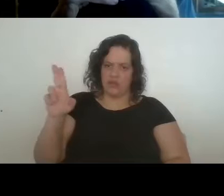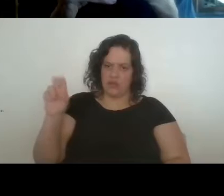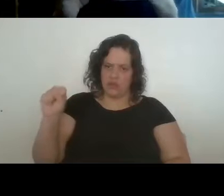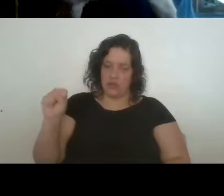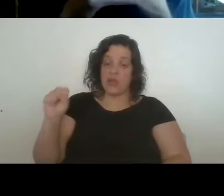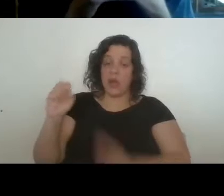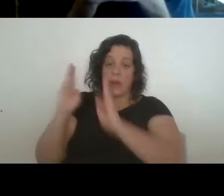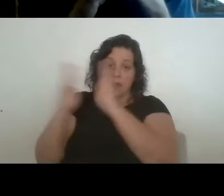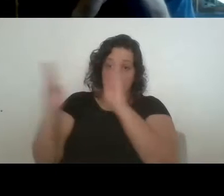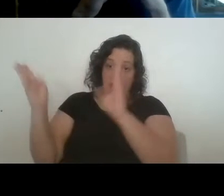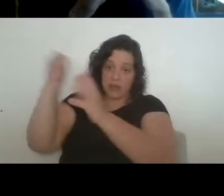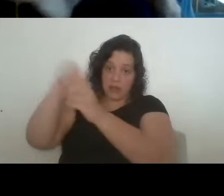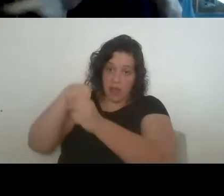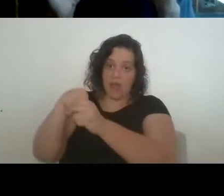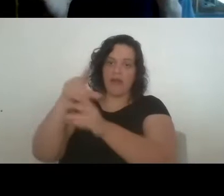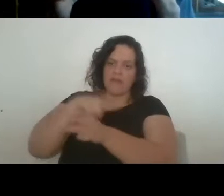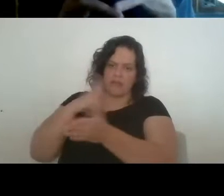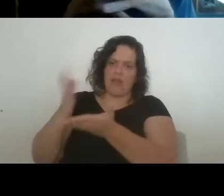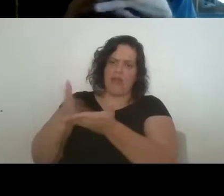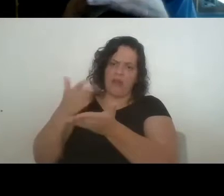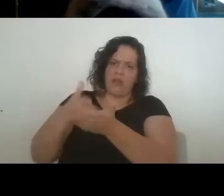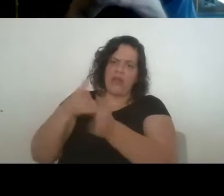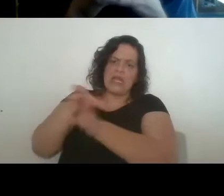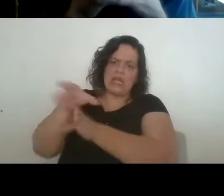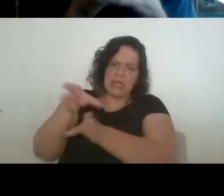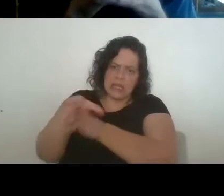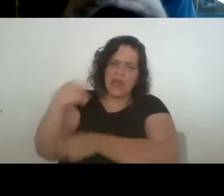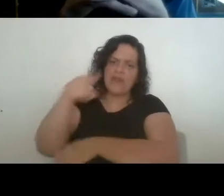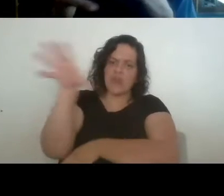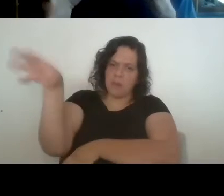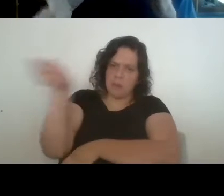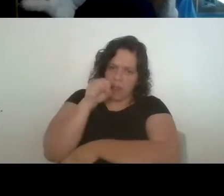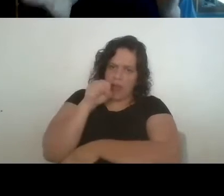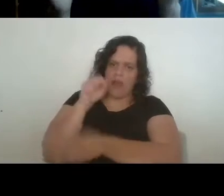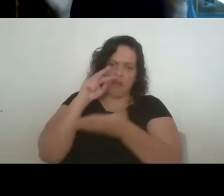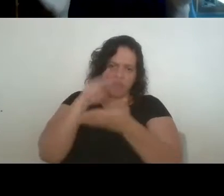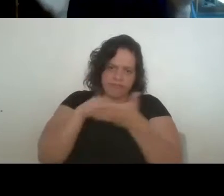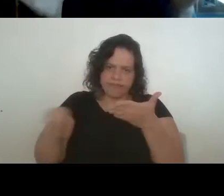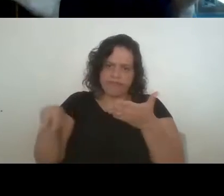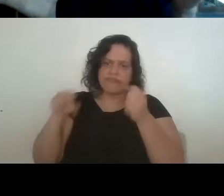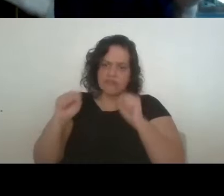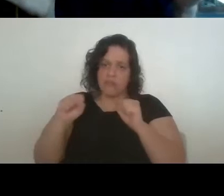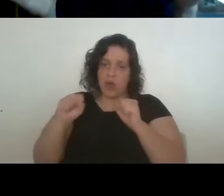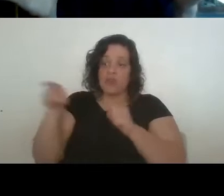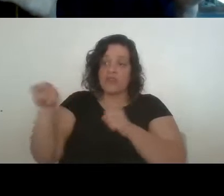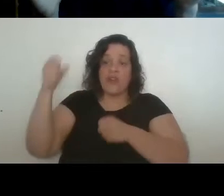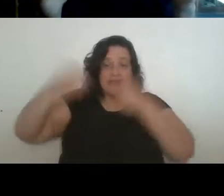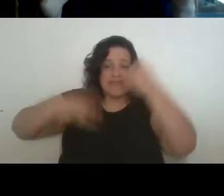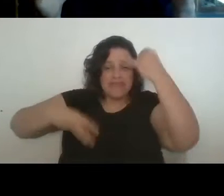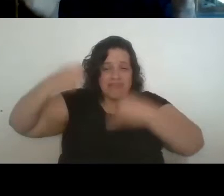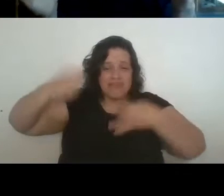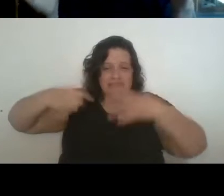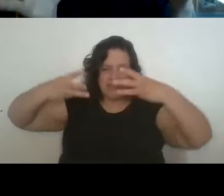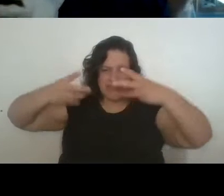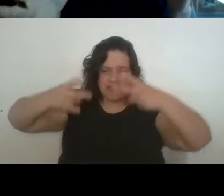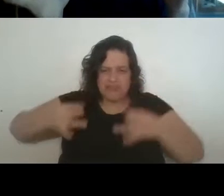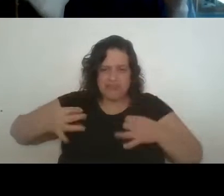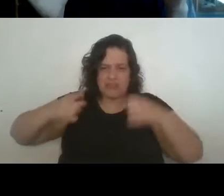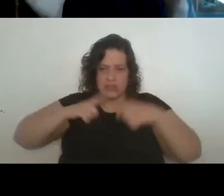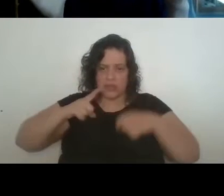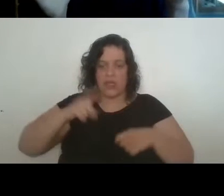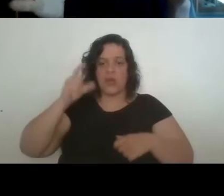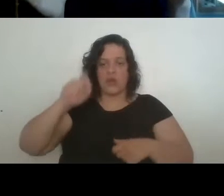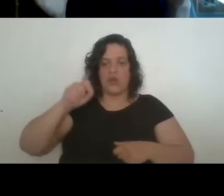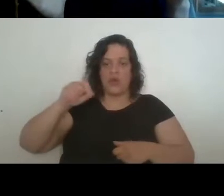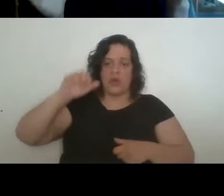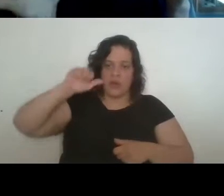conteúdo, tá? E aí, enfim, lá vai estar descrito como fazer. Basicamente, a gente fala de fazer um buraco com uma pá de